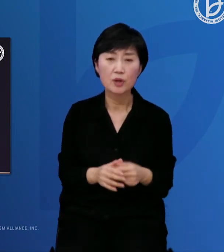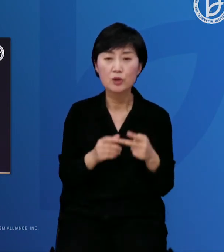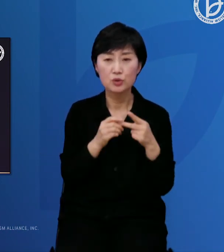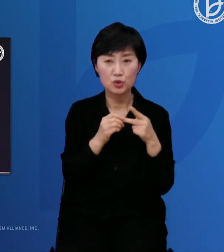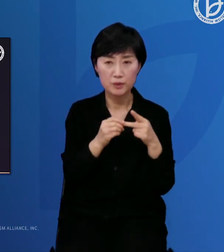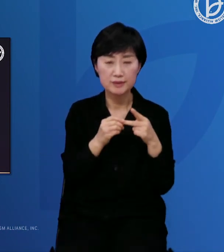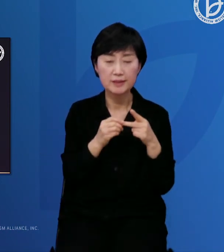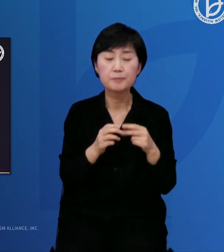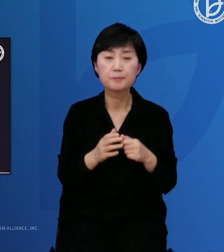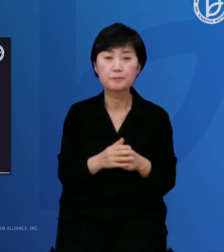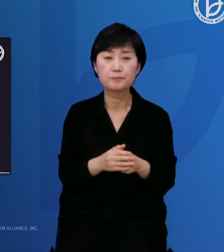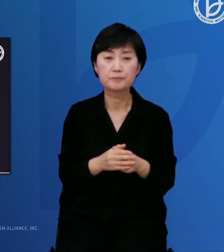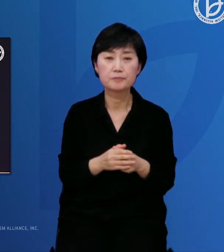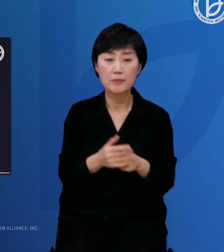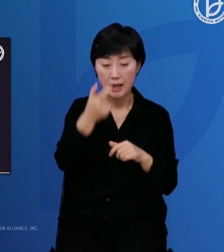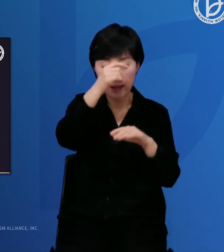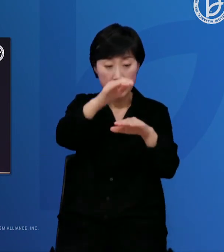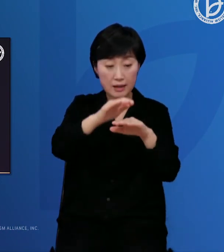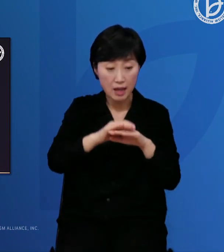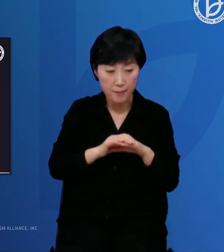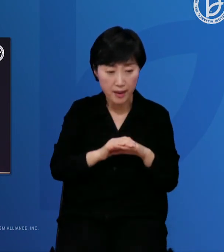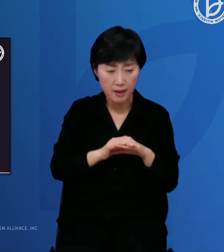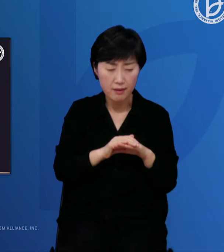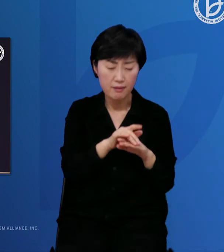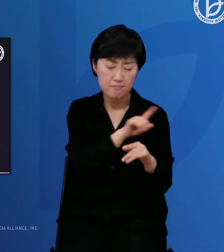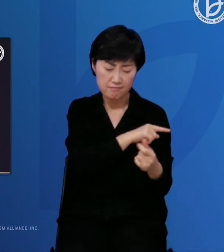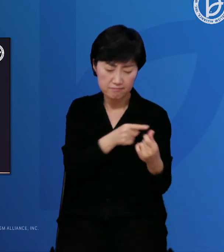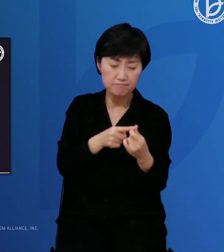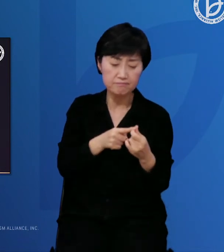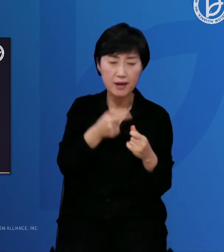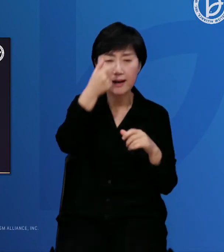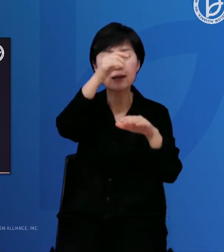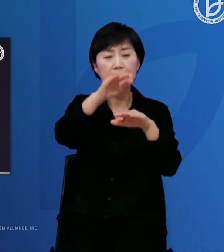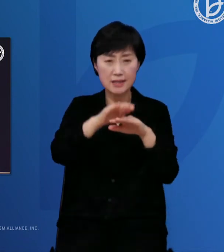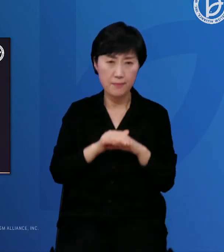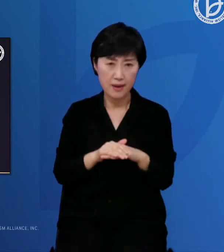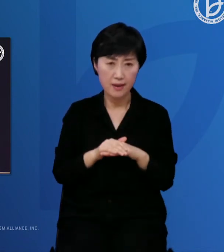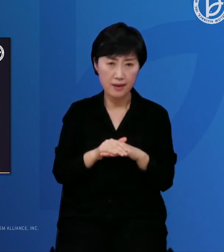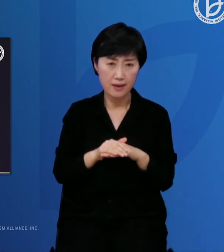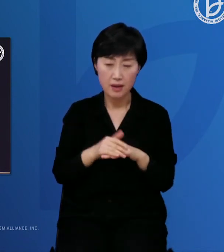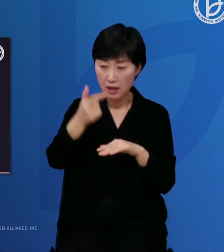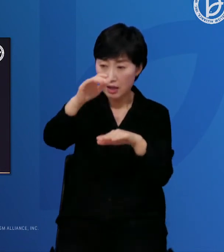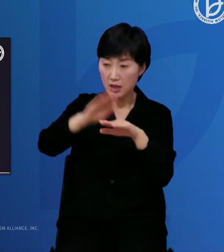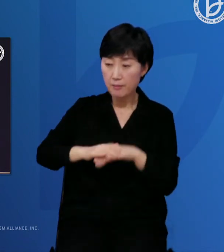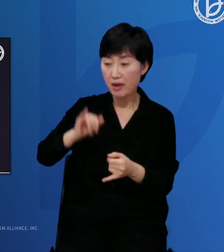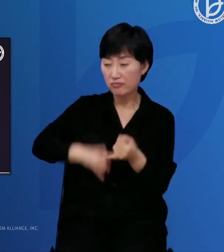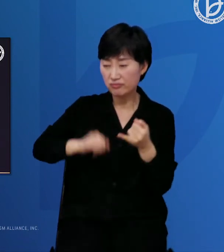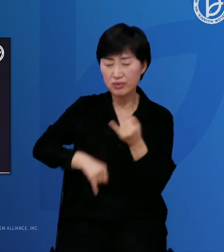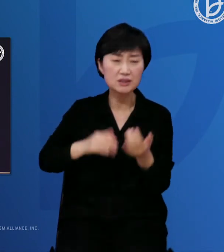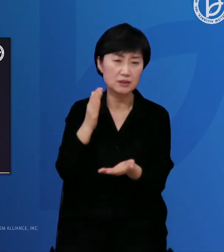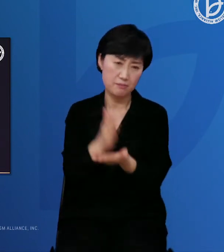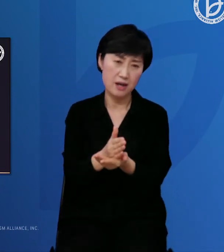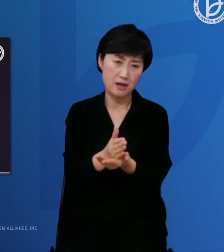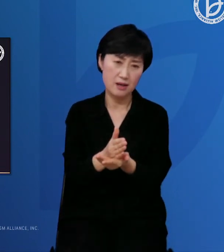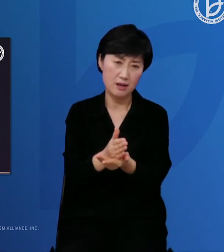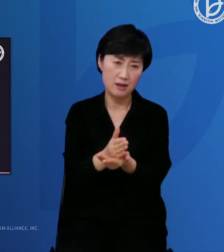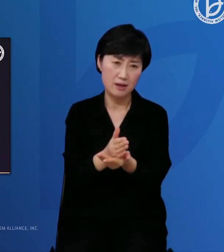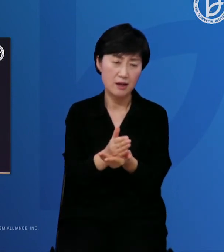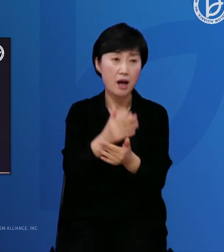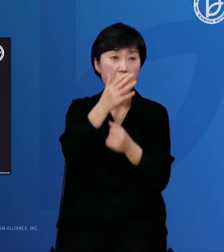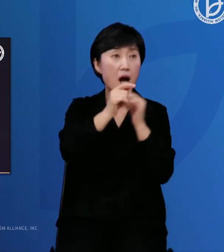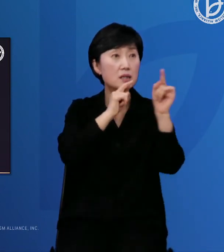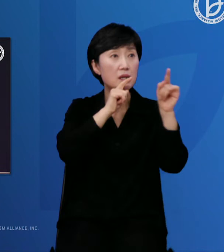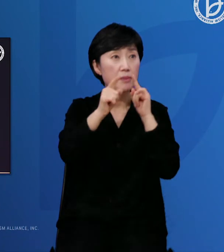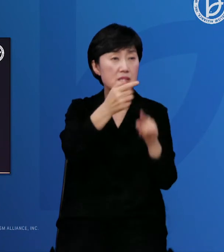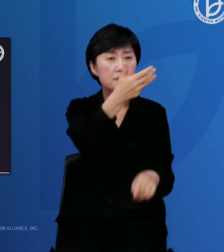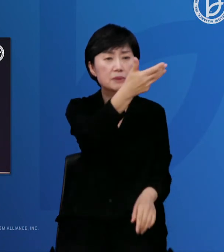예배 빼앗기지 마라. do not have worship taken away from you. 말씀 흐름을 놓치지 말아요. Do